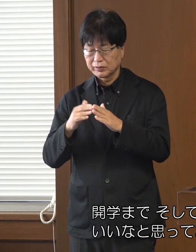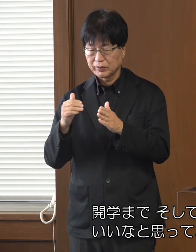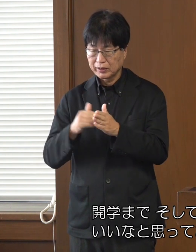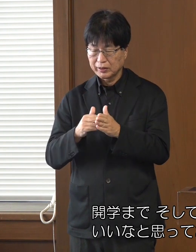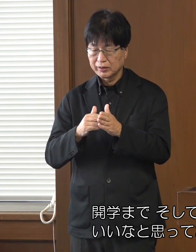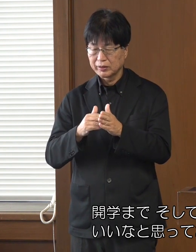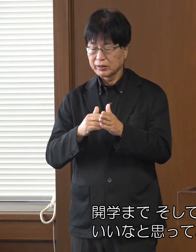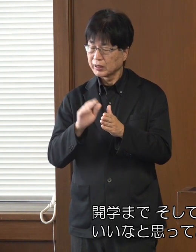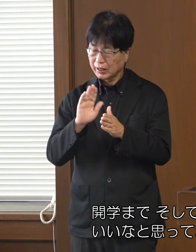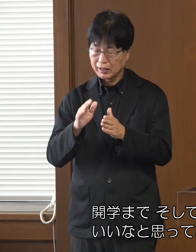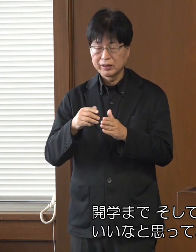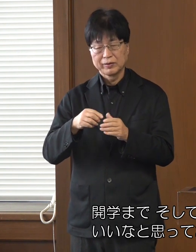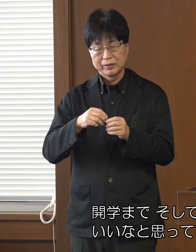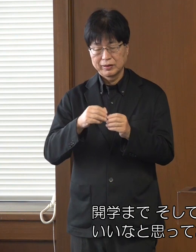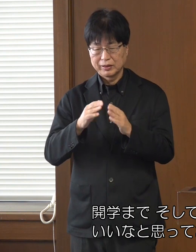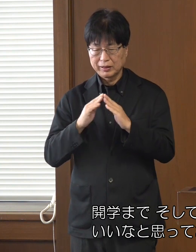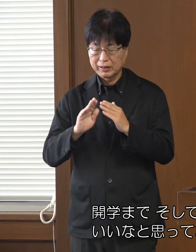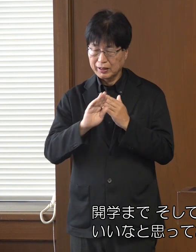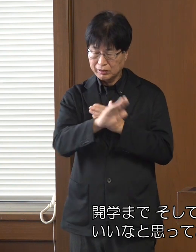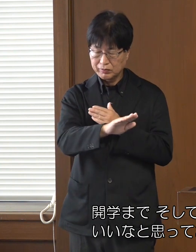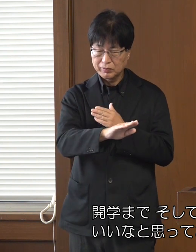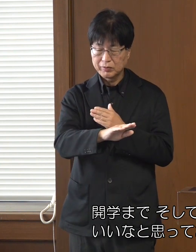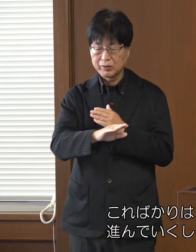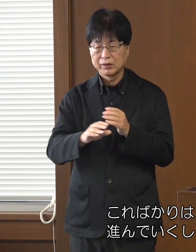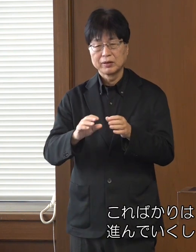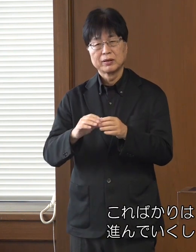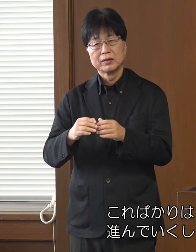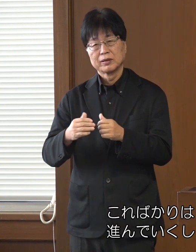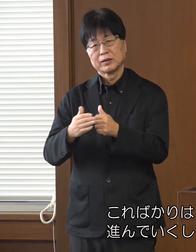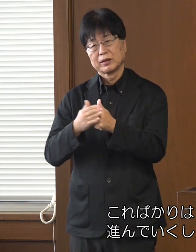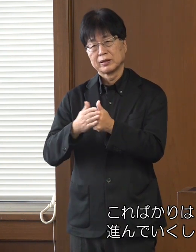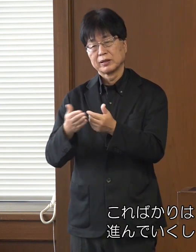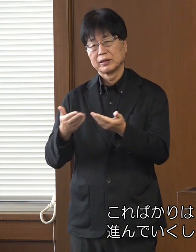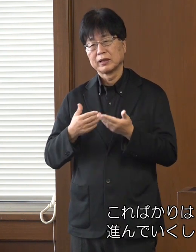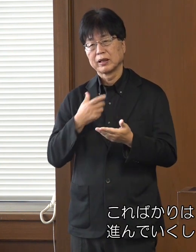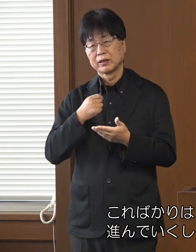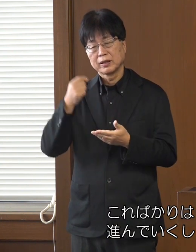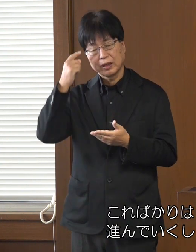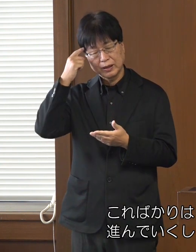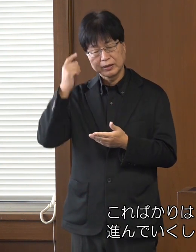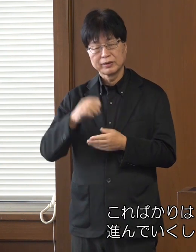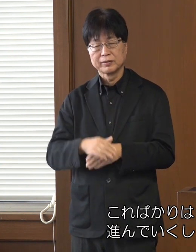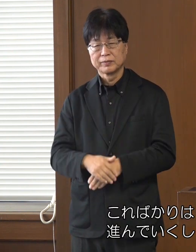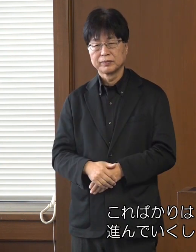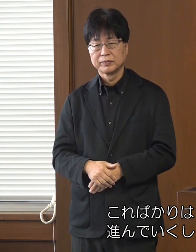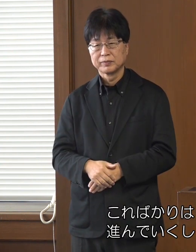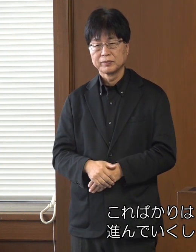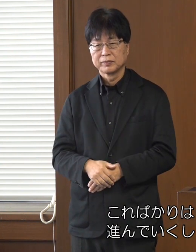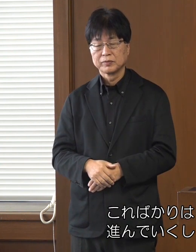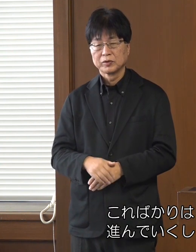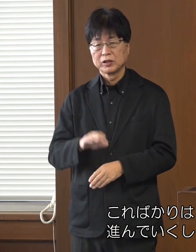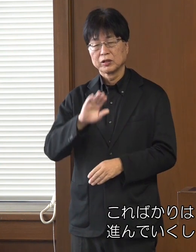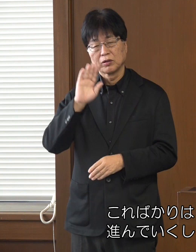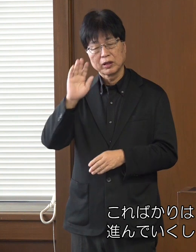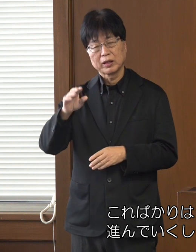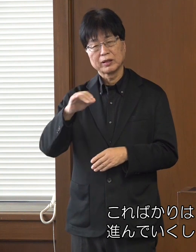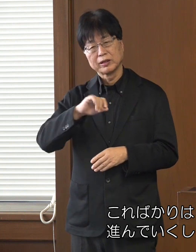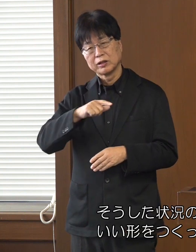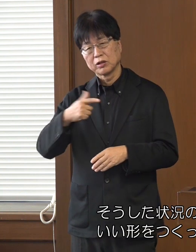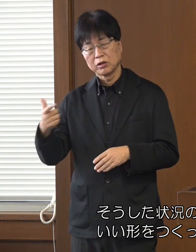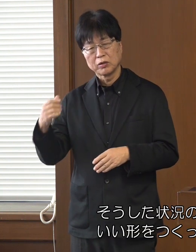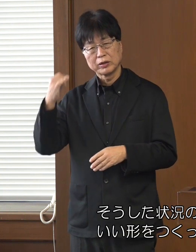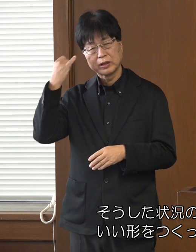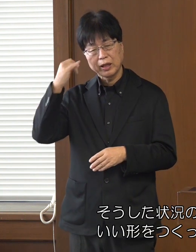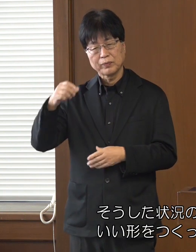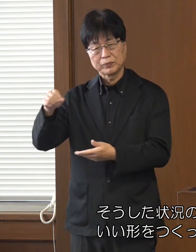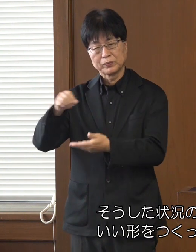ですね、関与いただけたらいいなと思っておりますけれども、まあ、こればかりはこれからまださらに議論も進んでいくし、さまざまな意見も出てくるので、まあ、そう